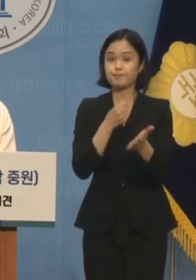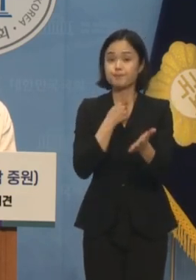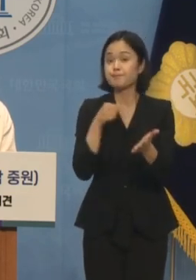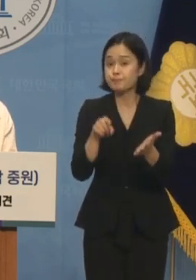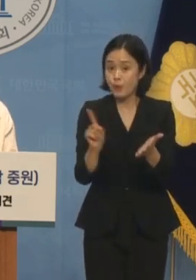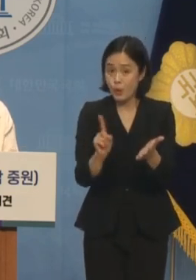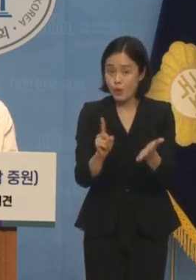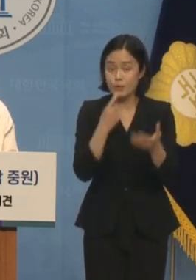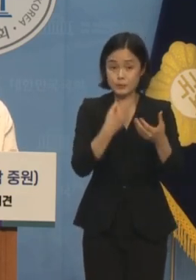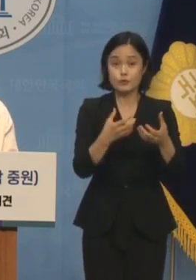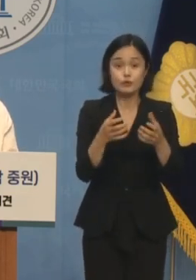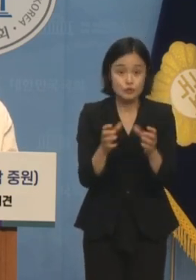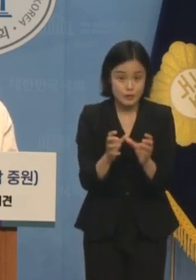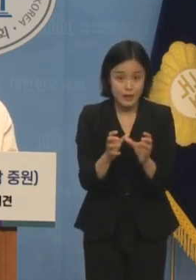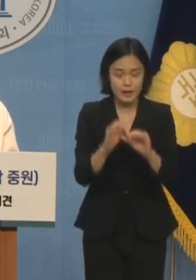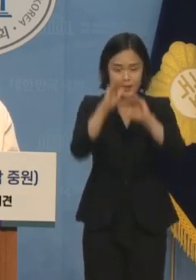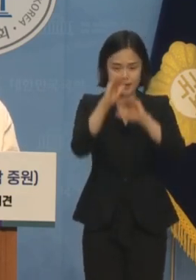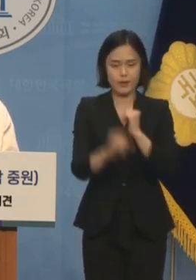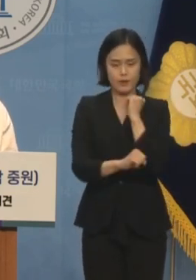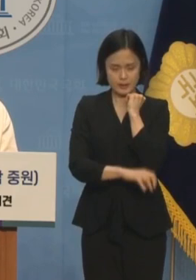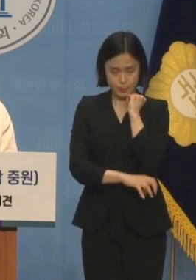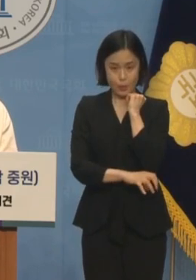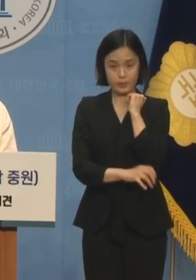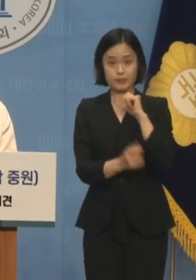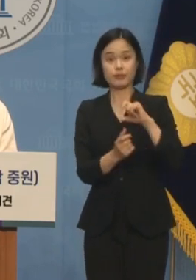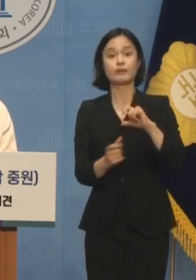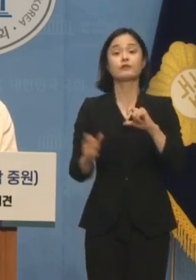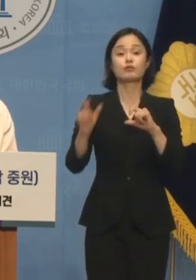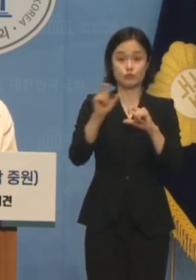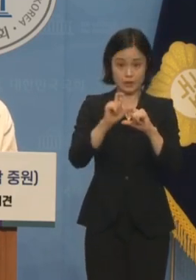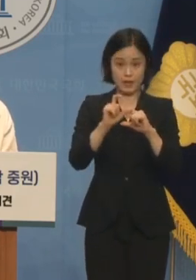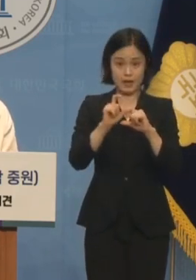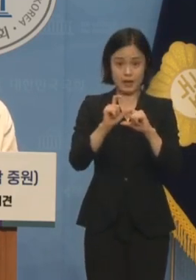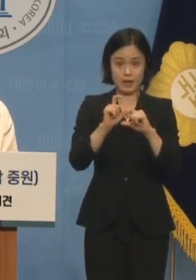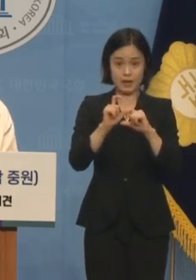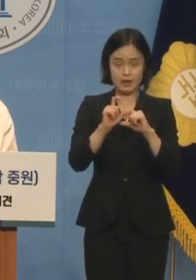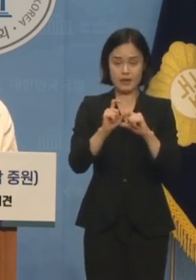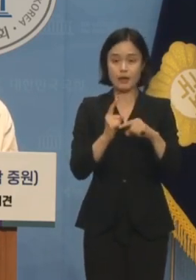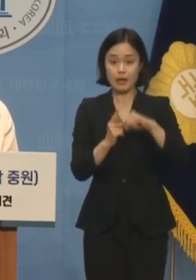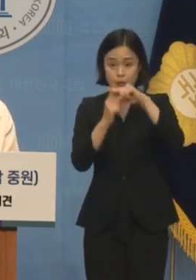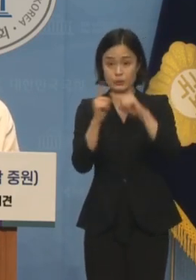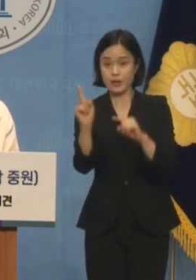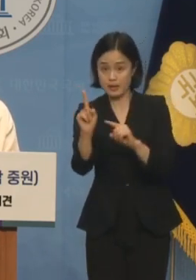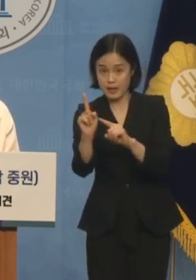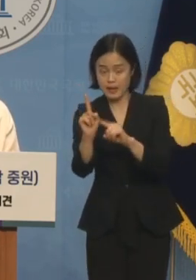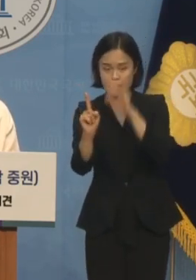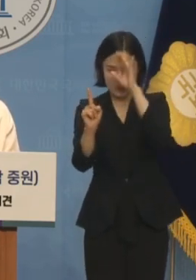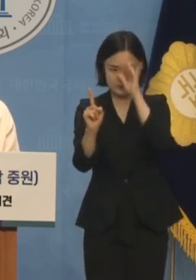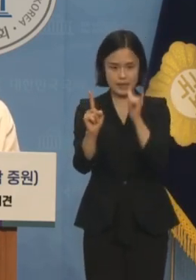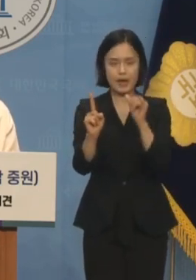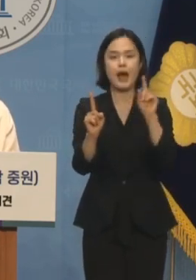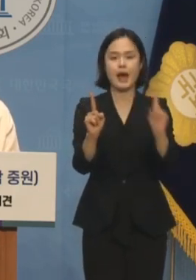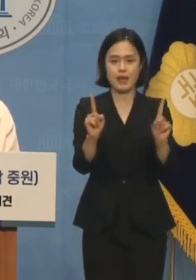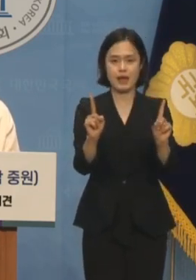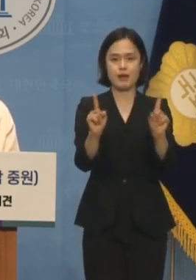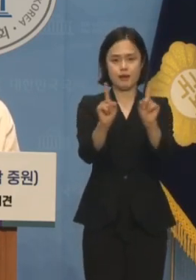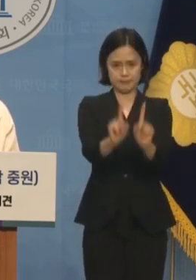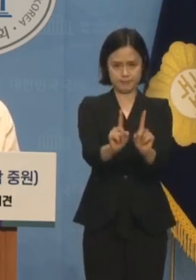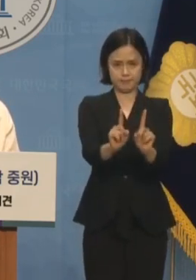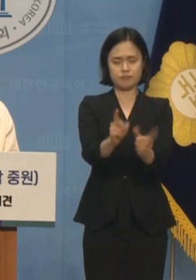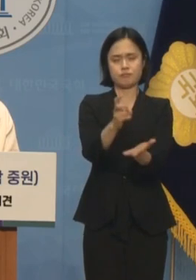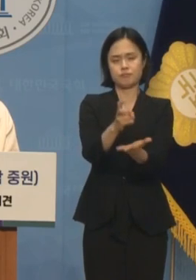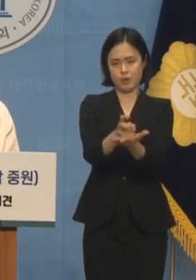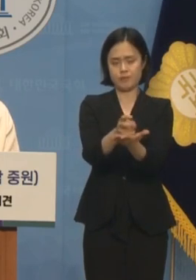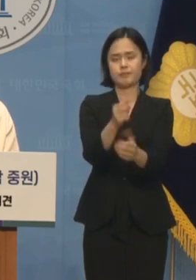법안 내용을 기본으로 하며 간호사 1인당 환자 수 법제화와 1인당 환자 수 축소를